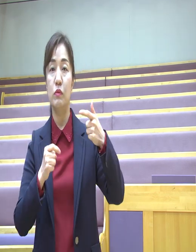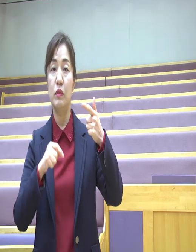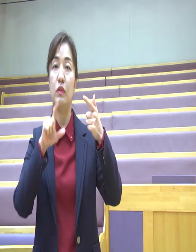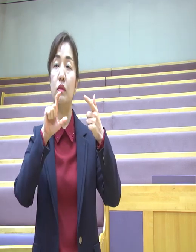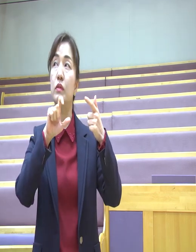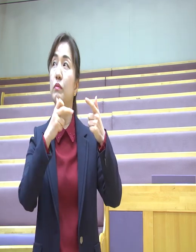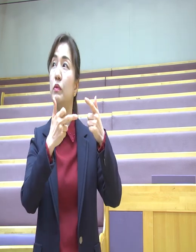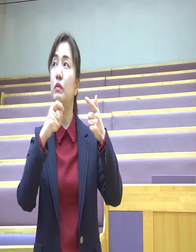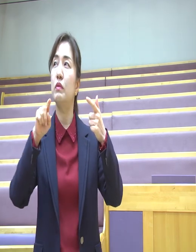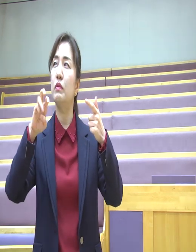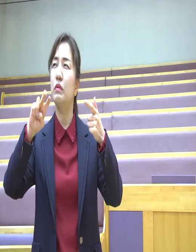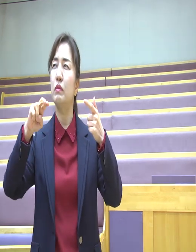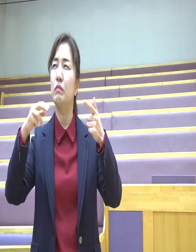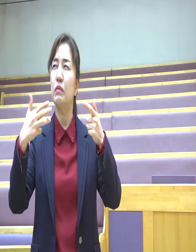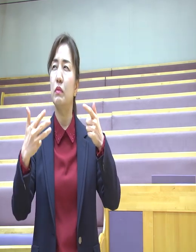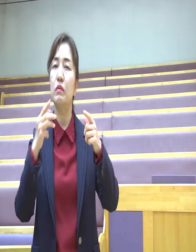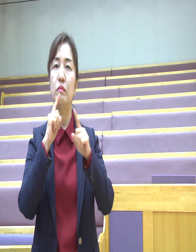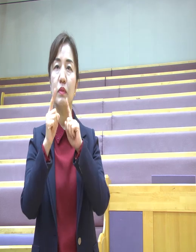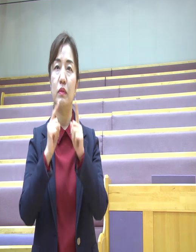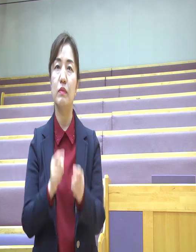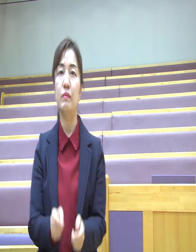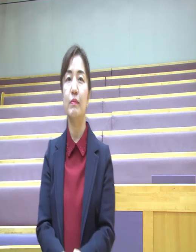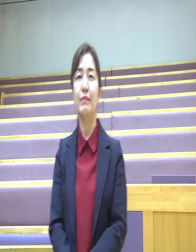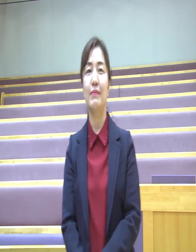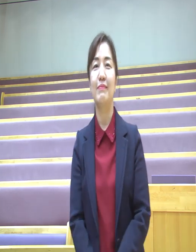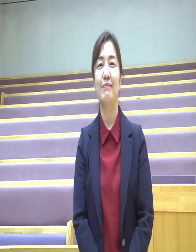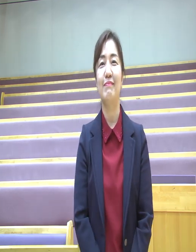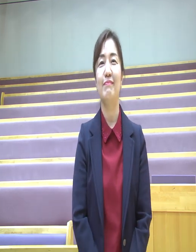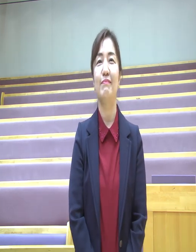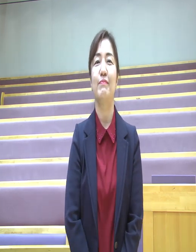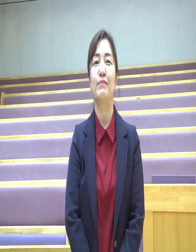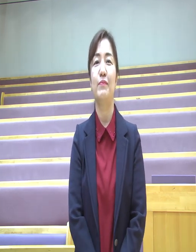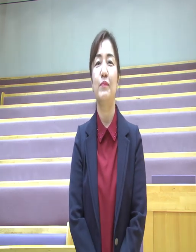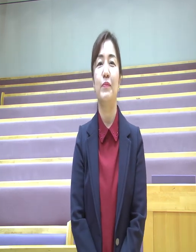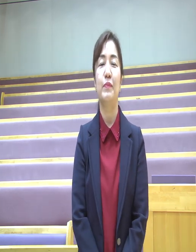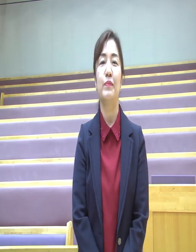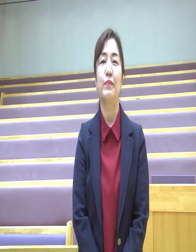17절에서 28절까지의 말씀입니다.